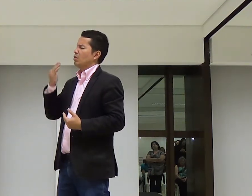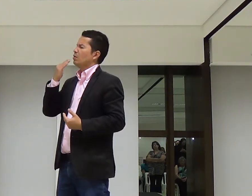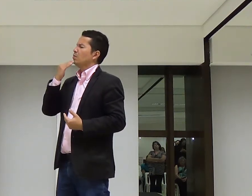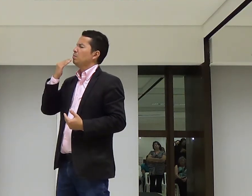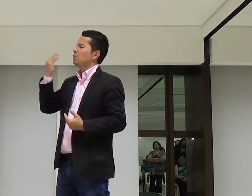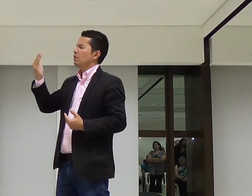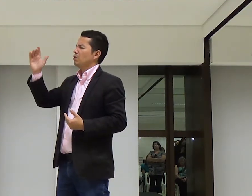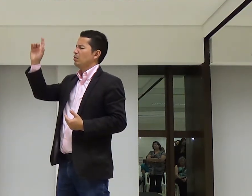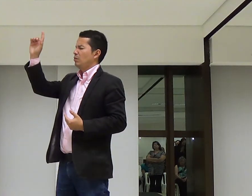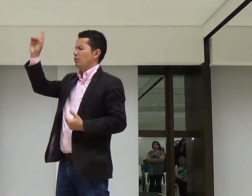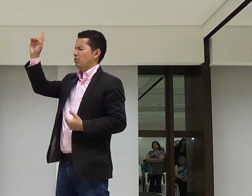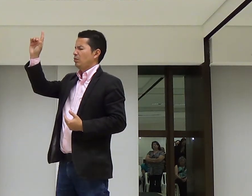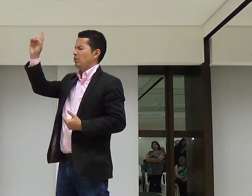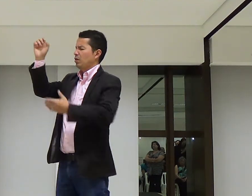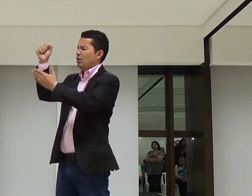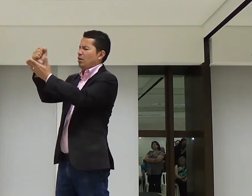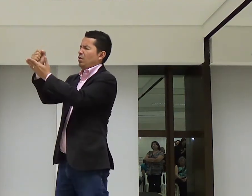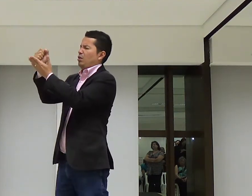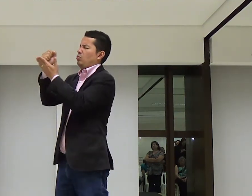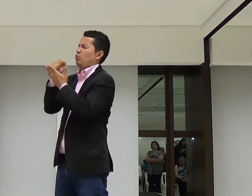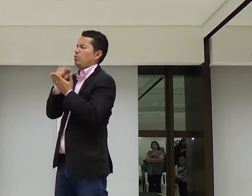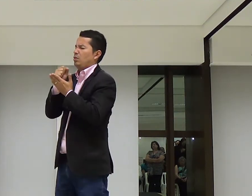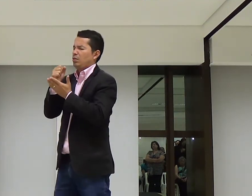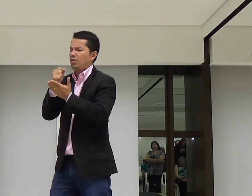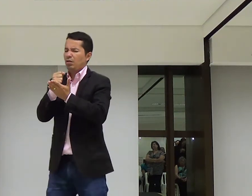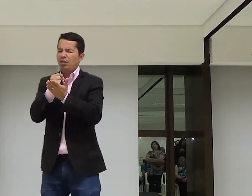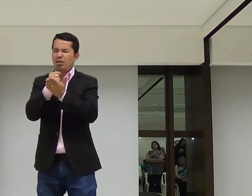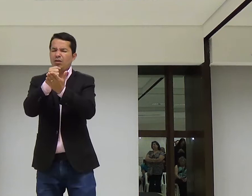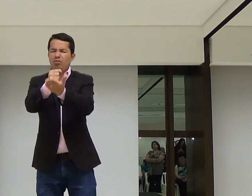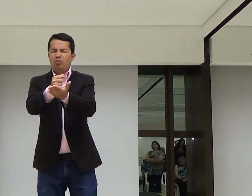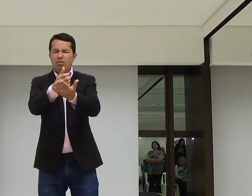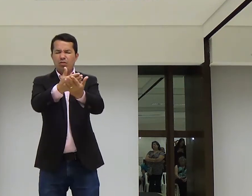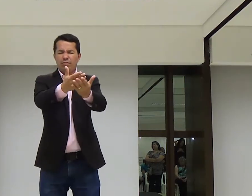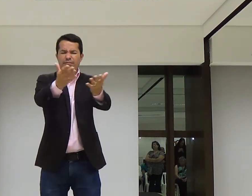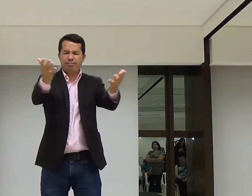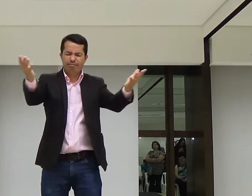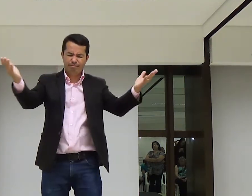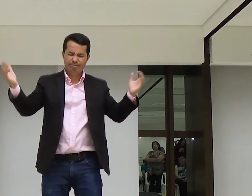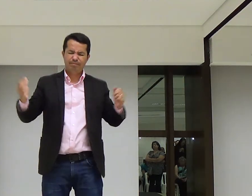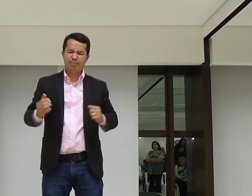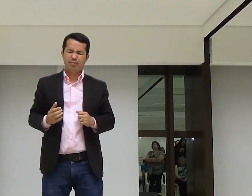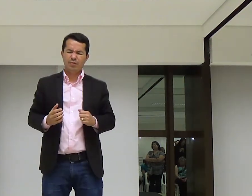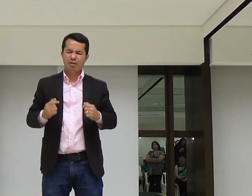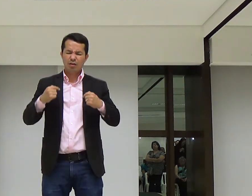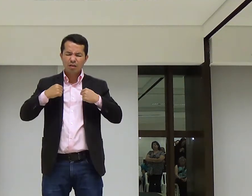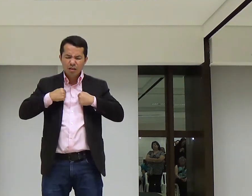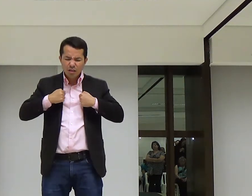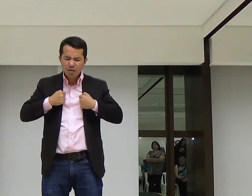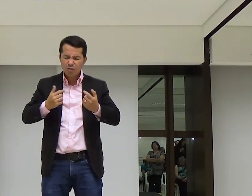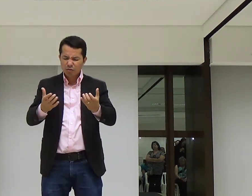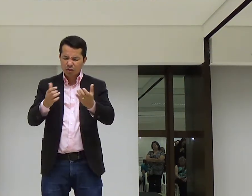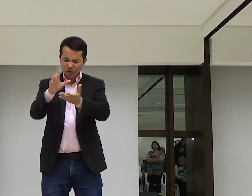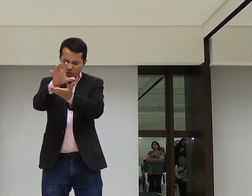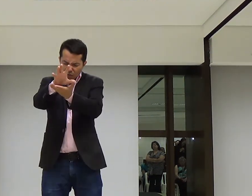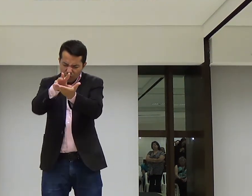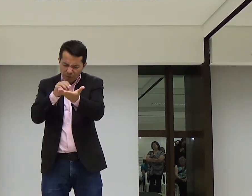pé, pedindo ao Senhor que me ajude e ajude os meus irmãos aqui. Eu